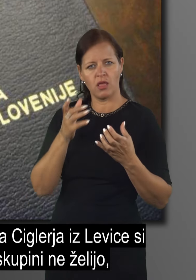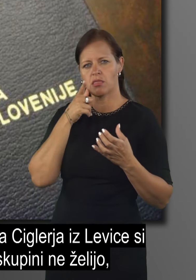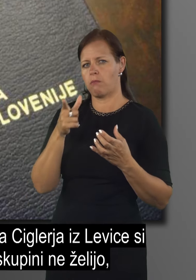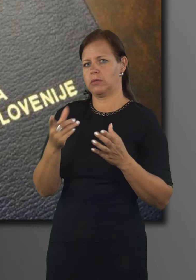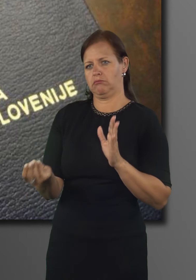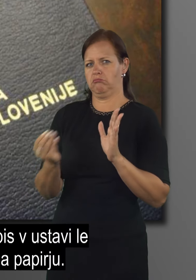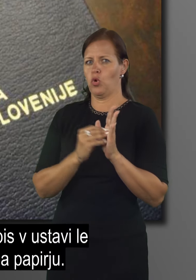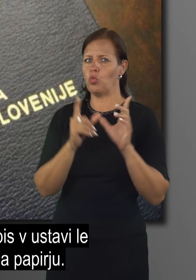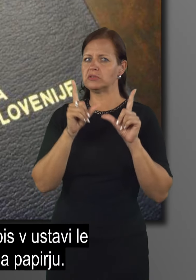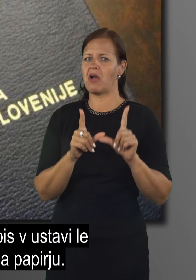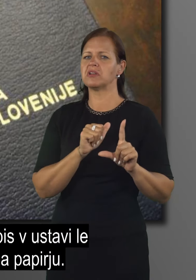le črka na papirju.